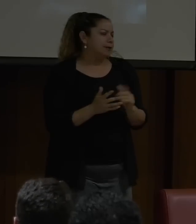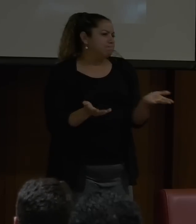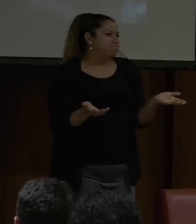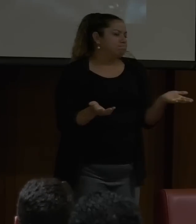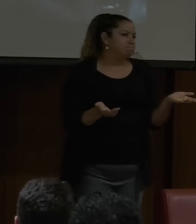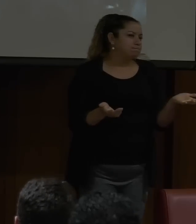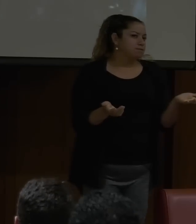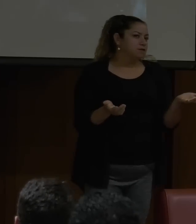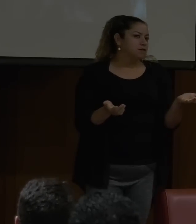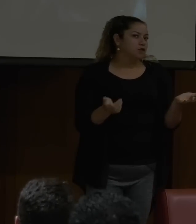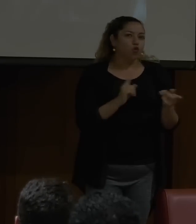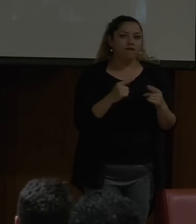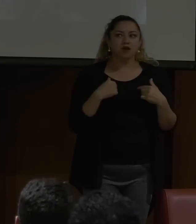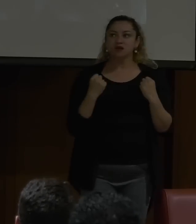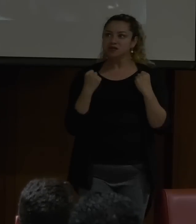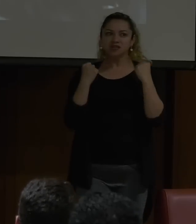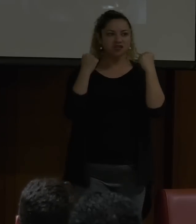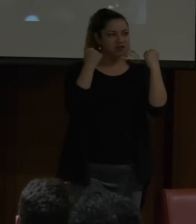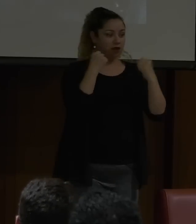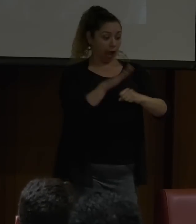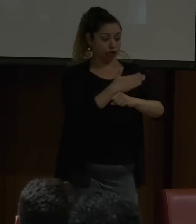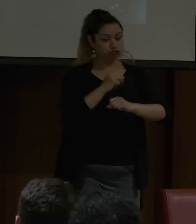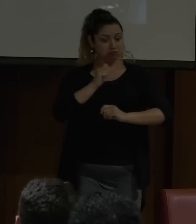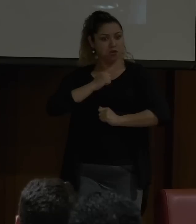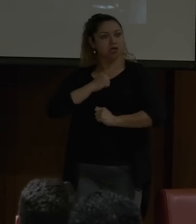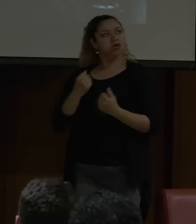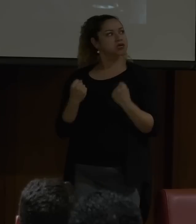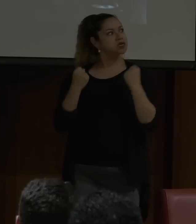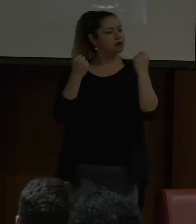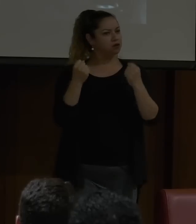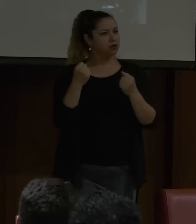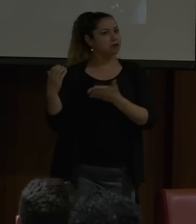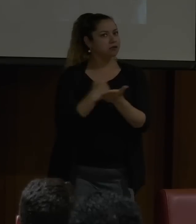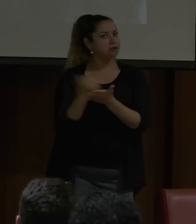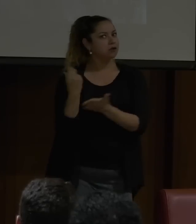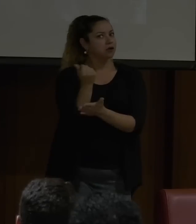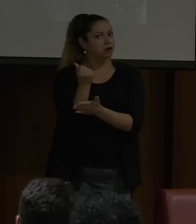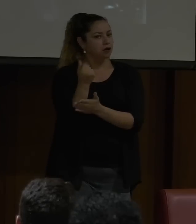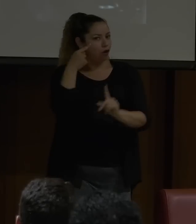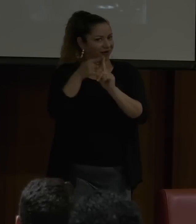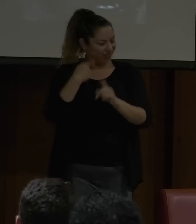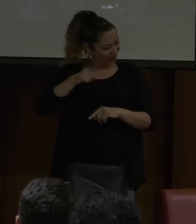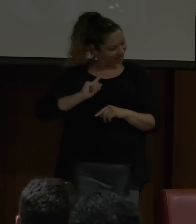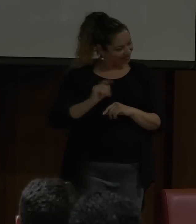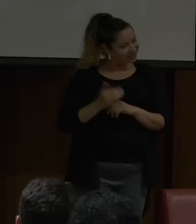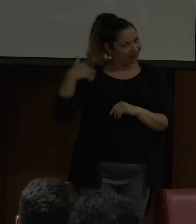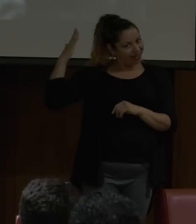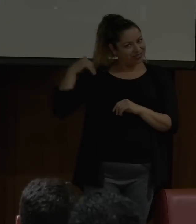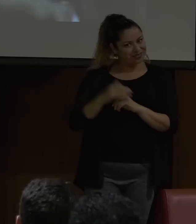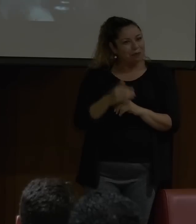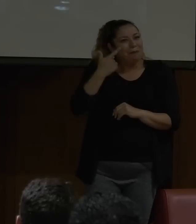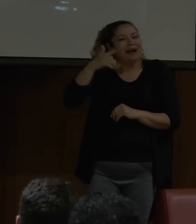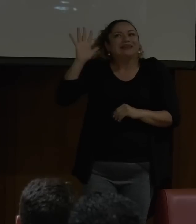pronto era esa furia de que la canción producía algo económico para vivir. Y eran como